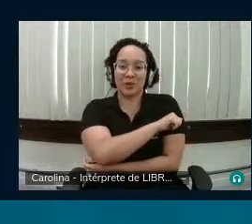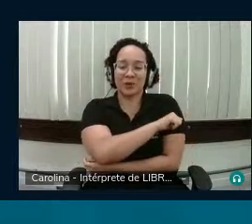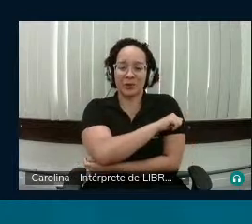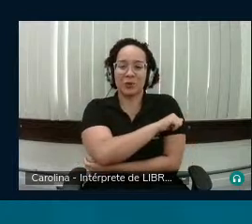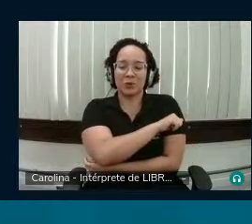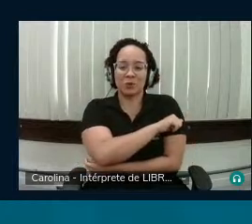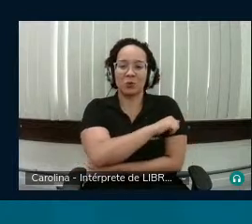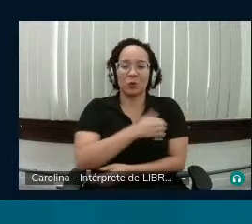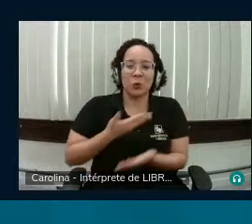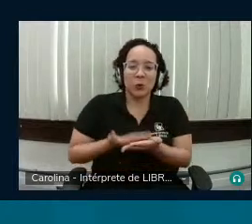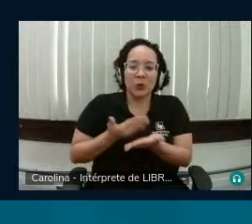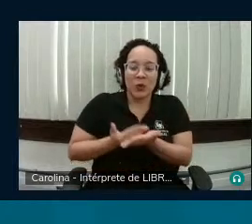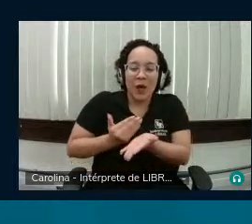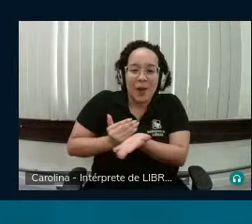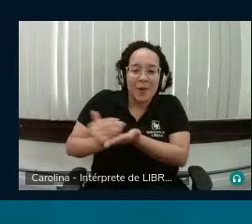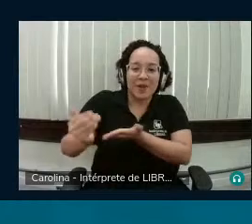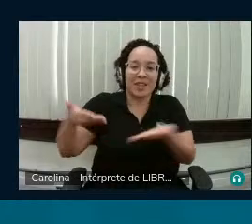caminho,